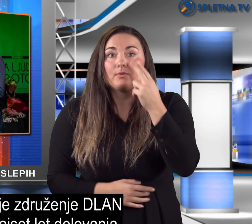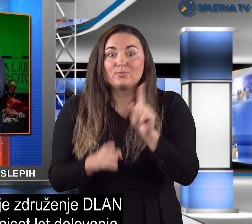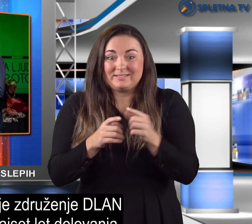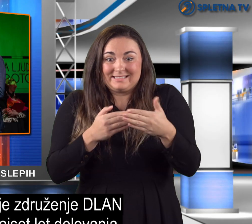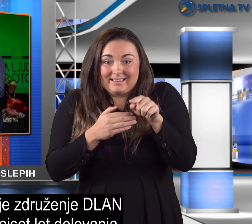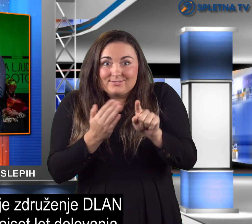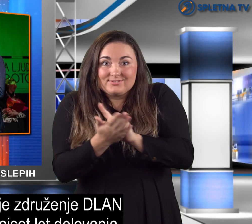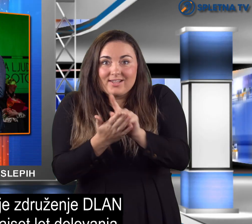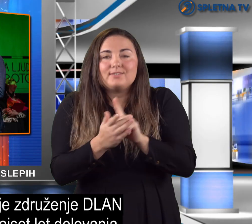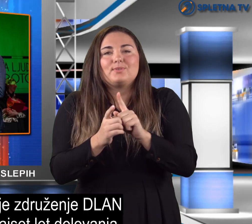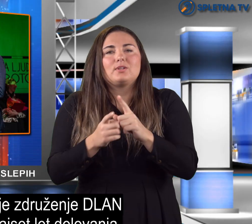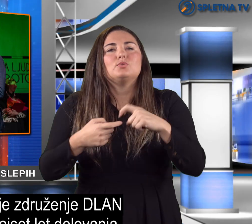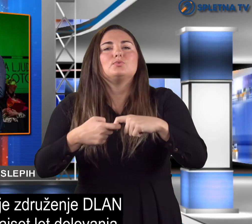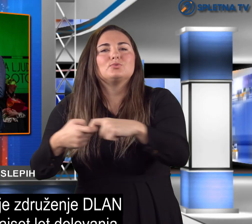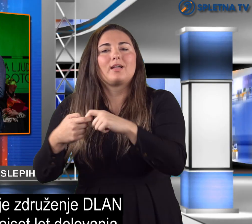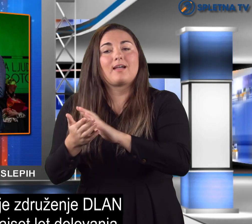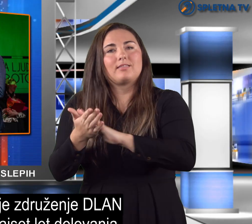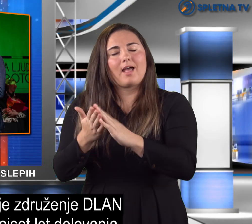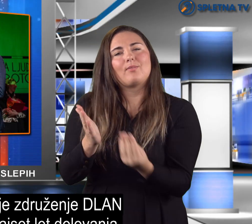Dlan obeležilo 20 let delovanja.